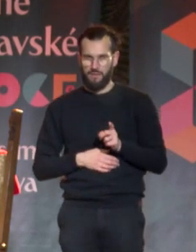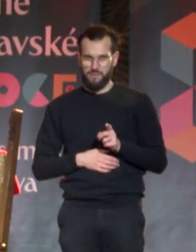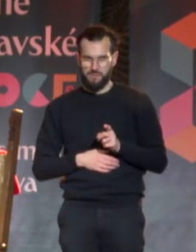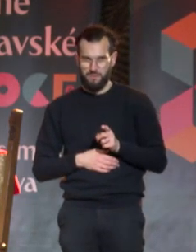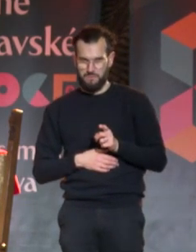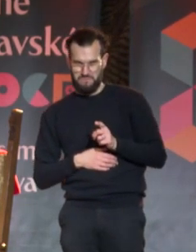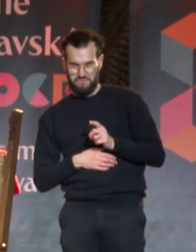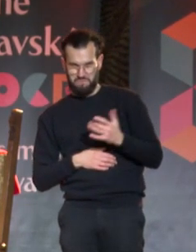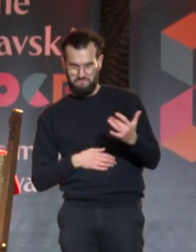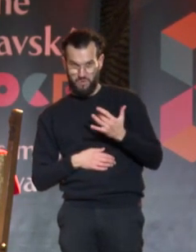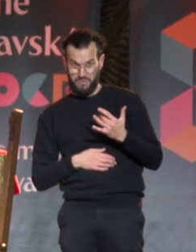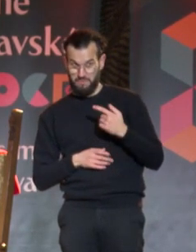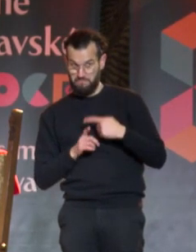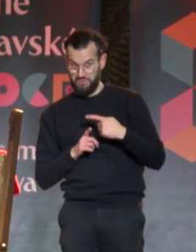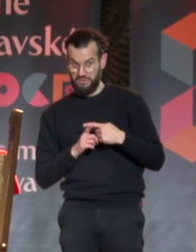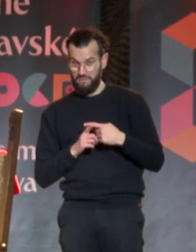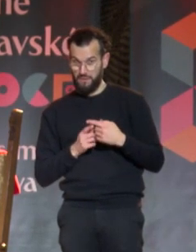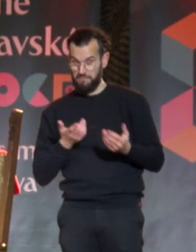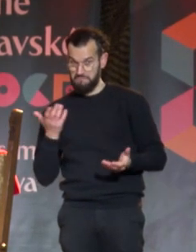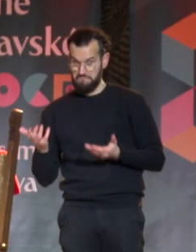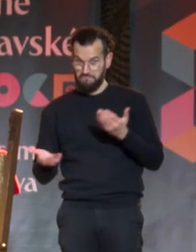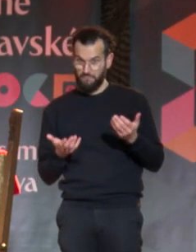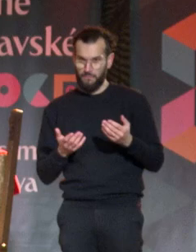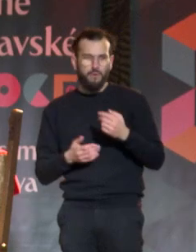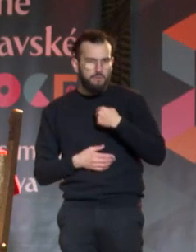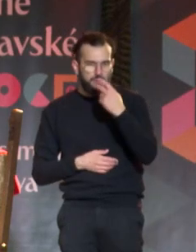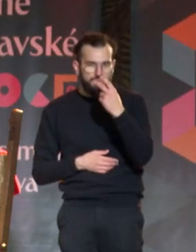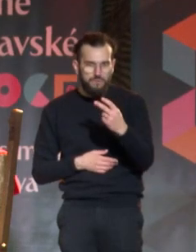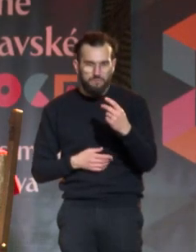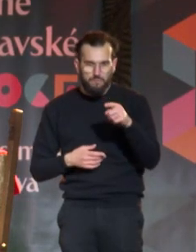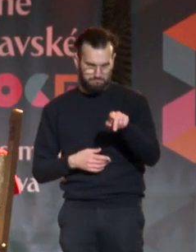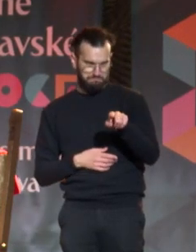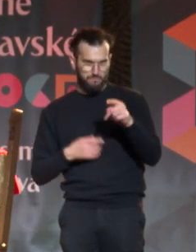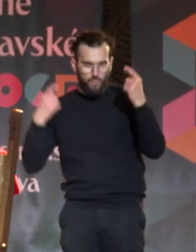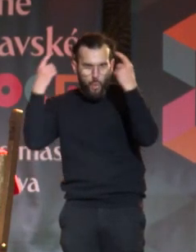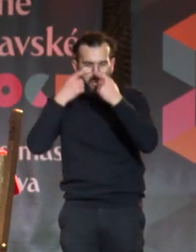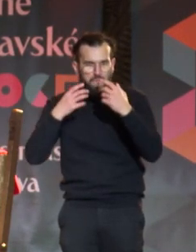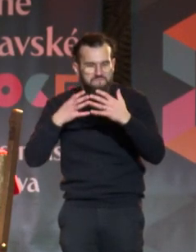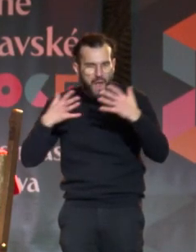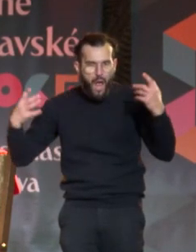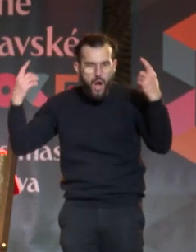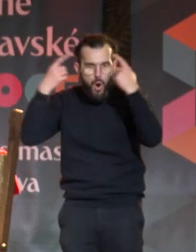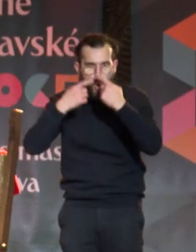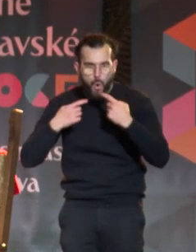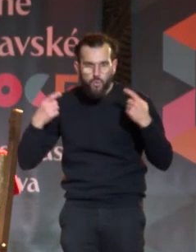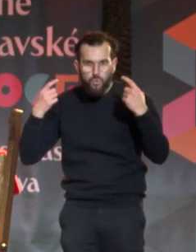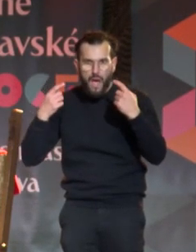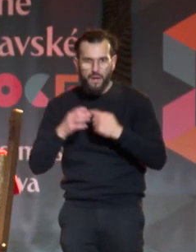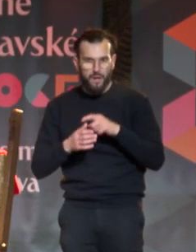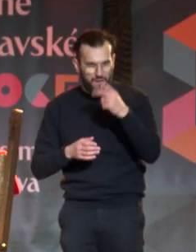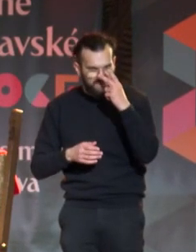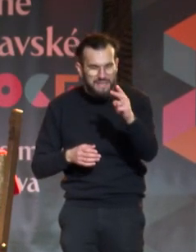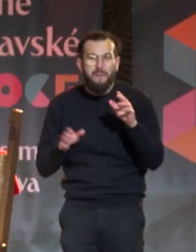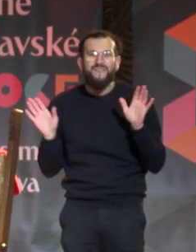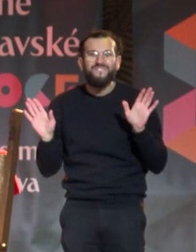myslí. Vidím len, že tie jej okuliare sú aj zblízka fakt obrovské, že má v tej klietke